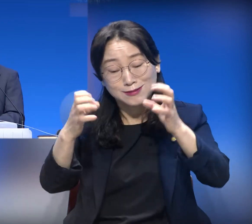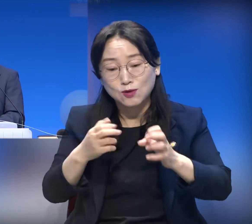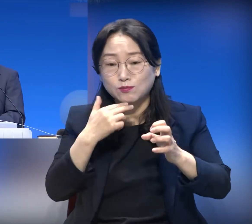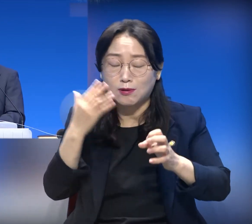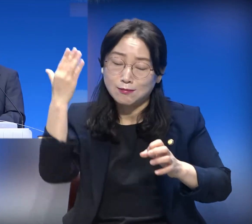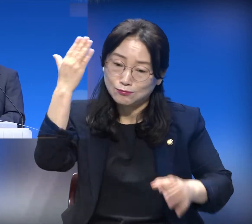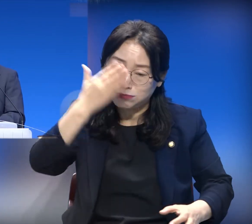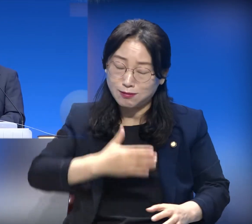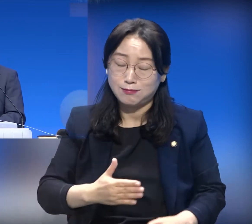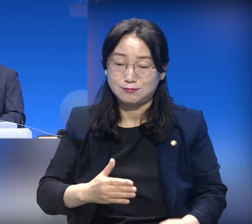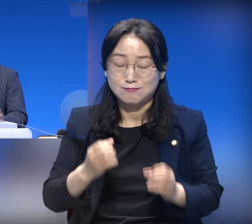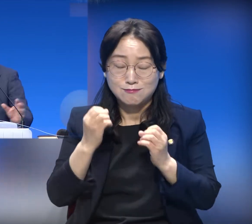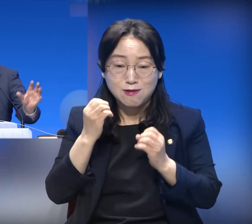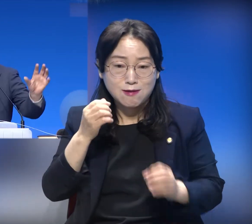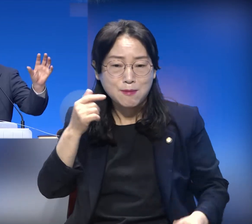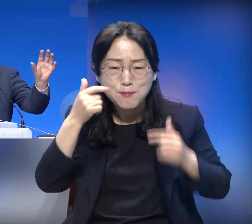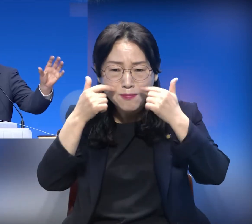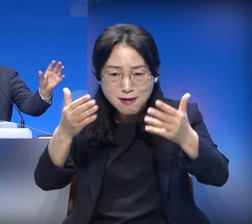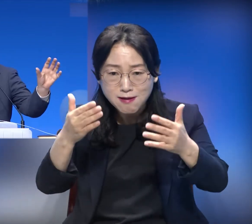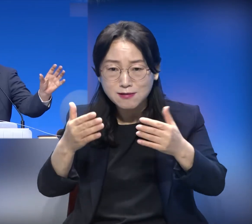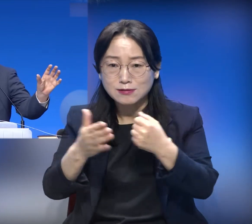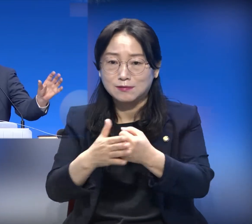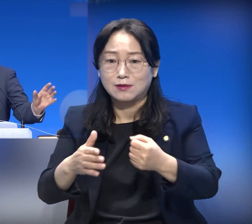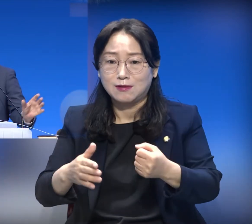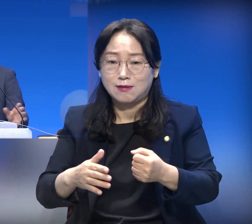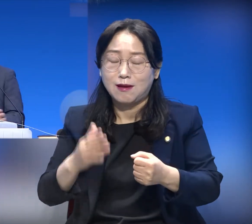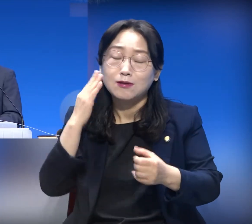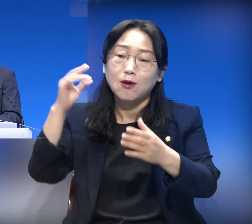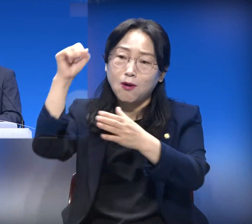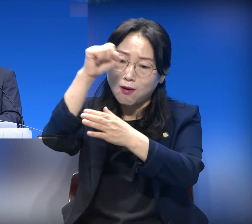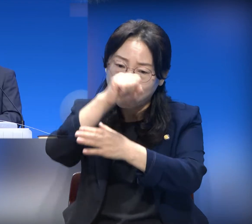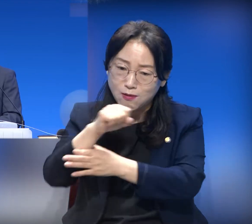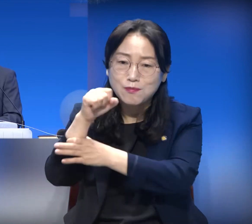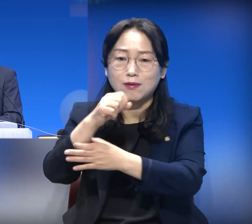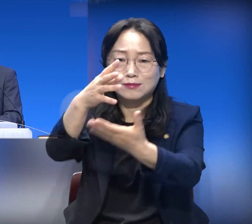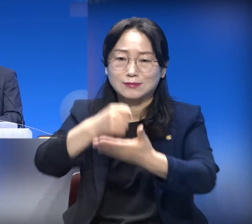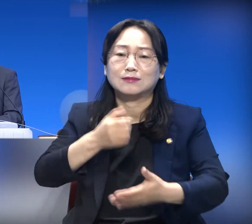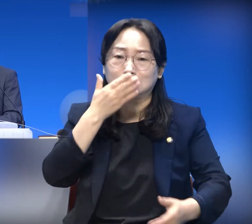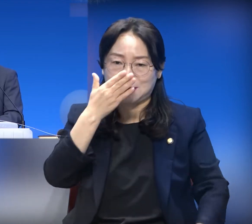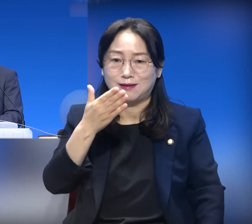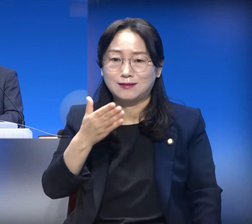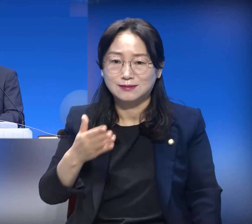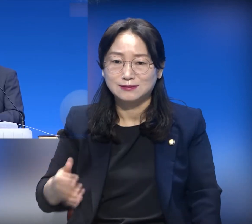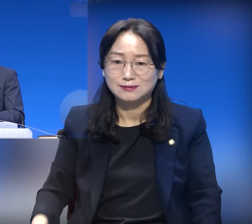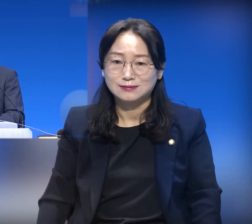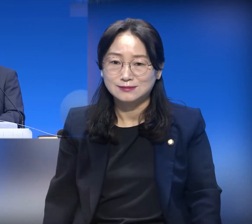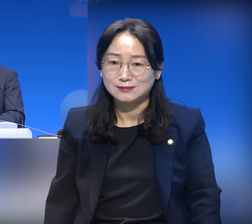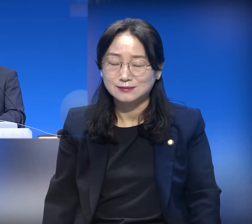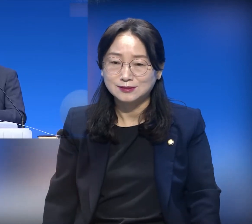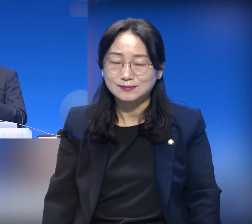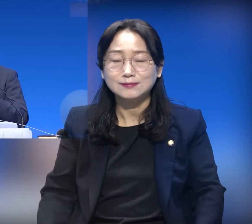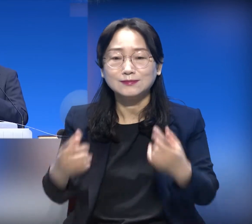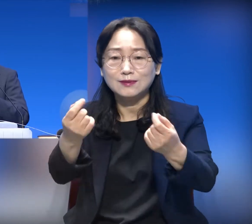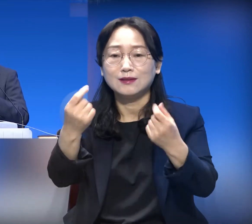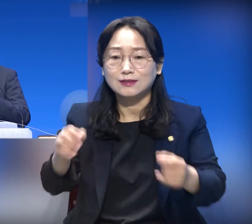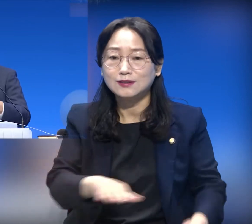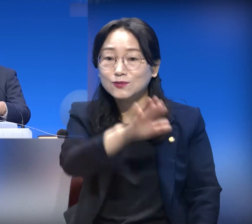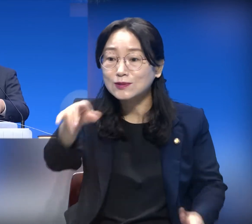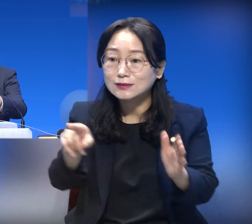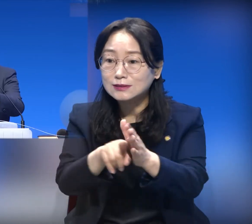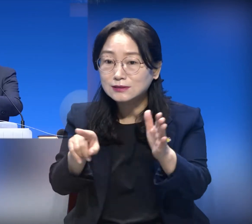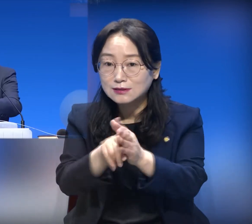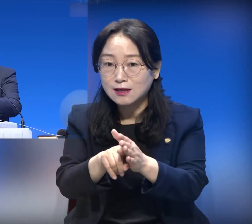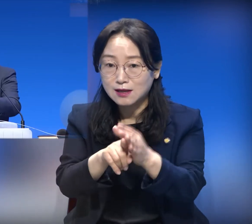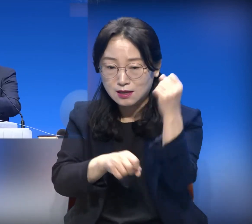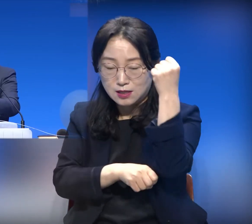푸르청청하며 결실의 계절이 되어서 많은 열매를 맺게 되는 것입니다. 마찬가지로 우리의 신앙의